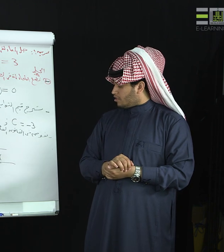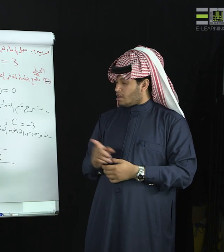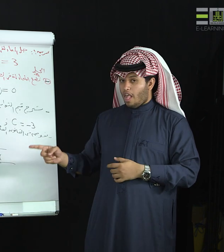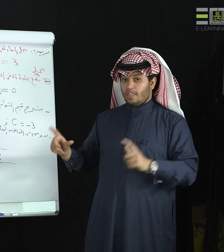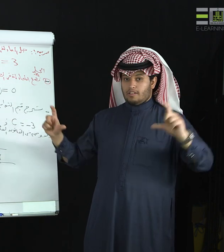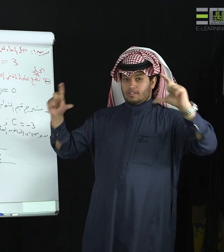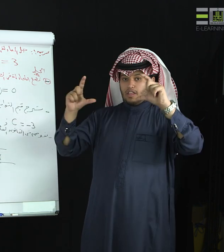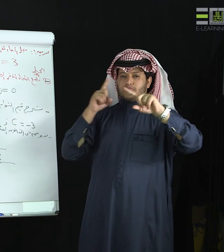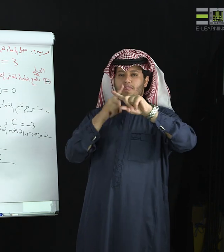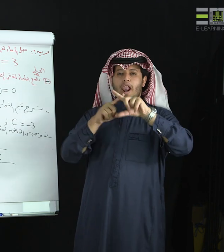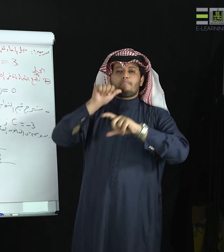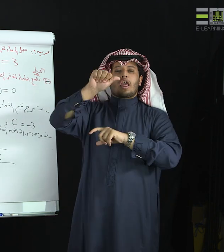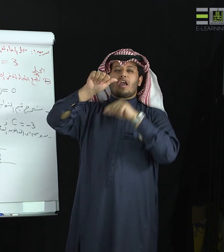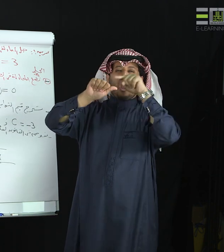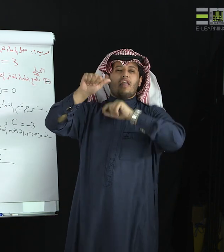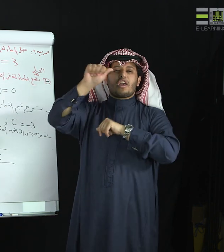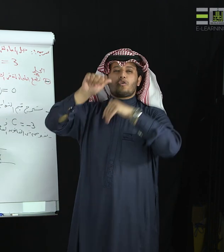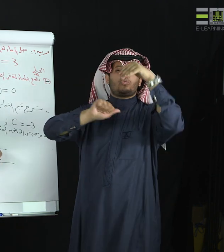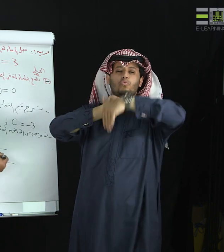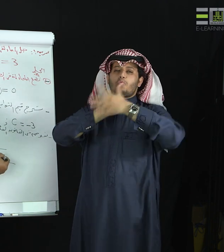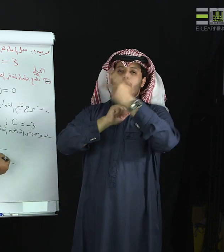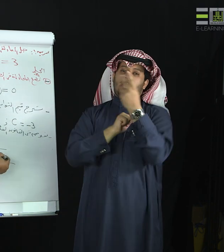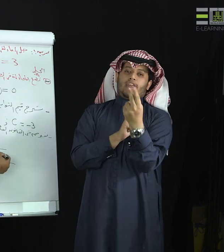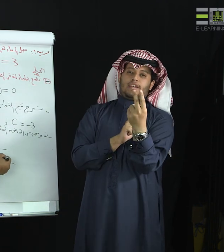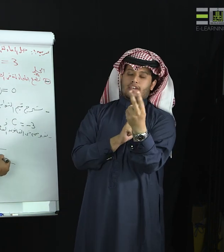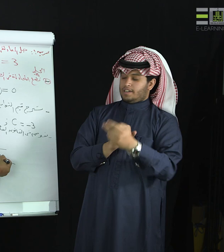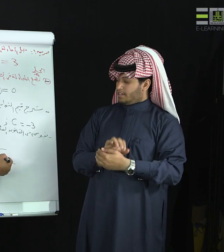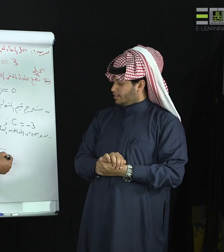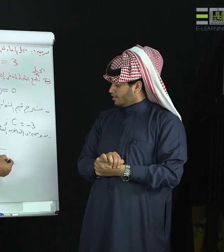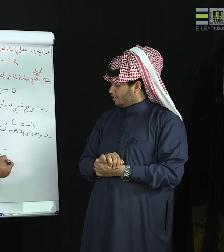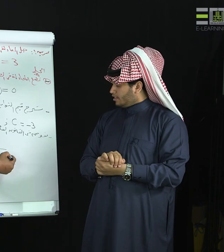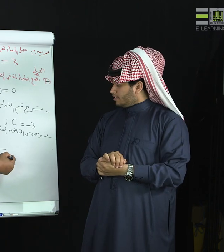مضروبة في A. قيمة A هنا معناها يا شباب كام؟ 2